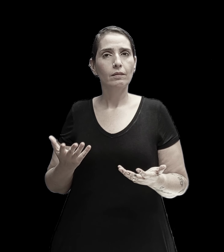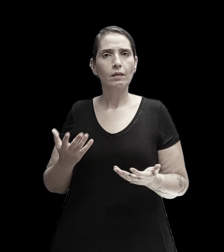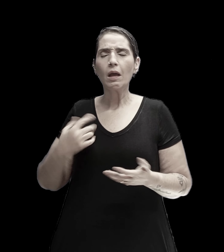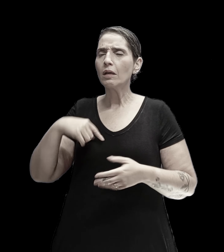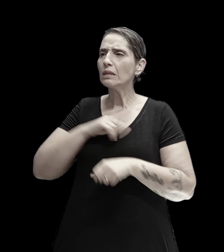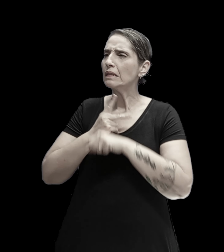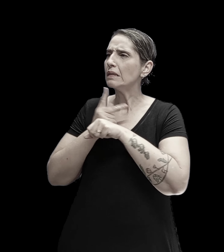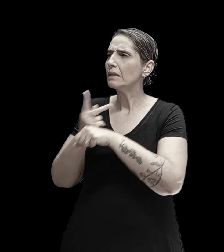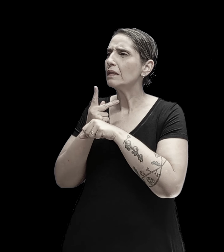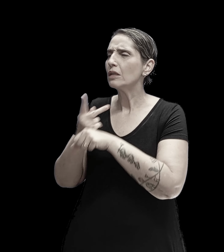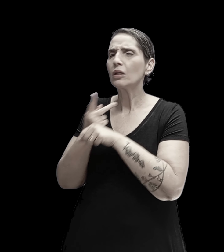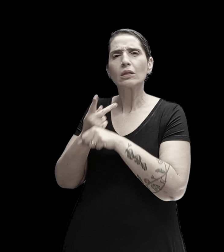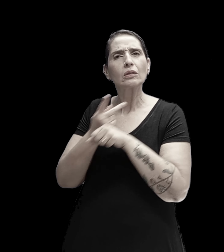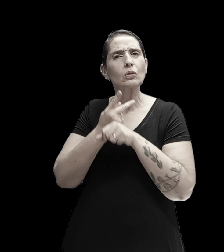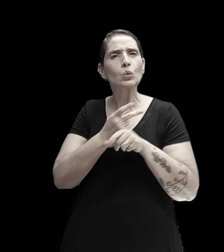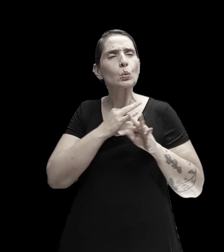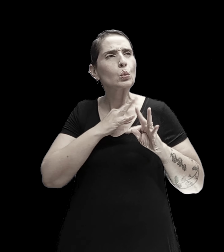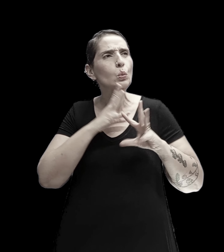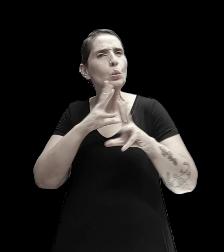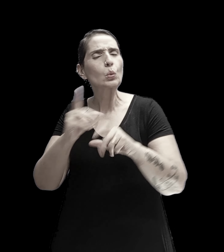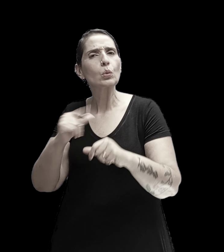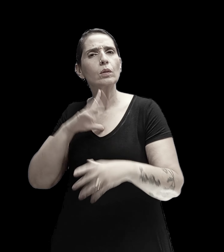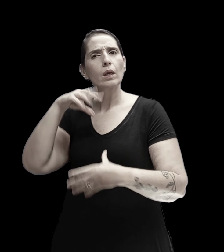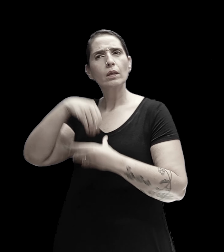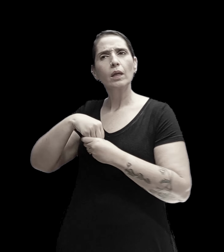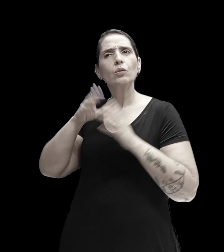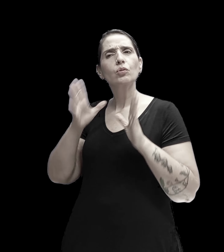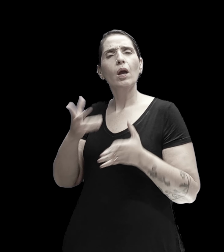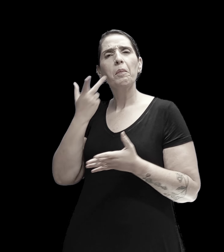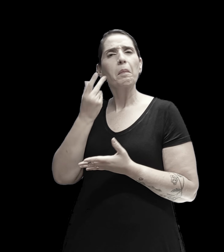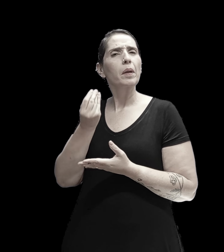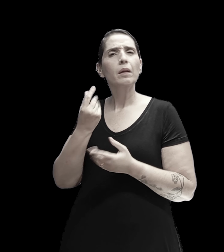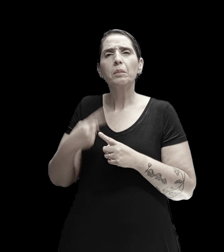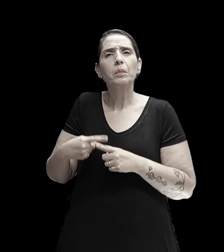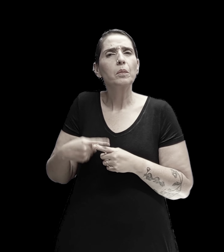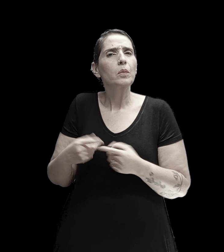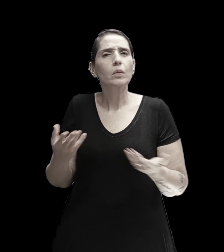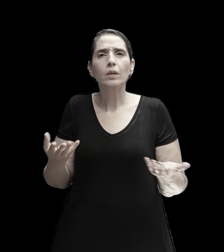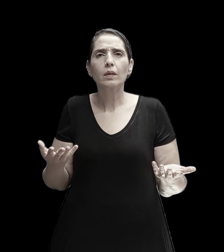Por que buscamos tão longe aquilo que já canta dentro de nós?